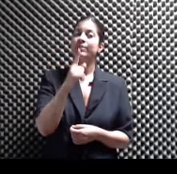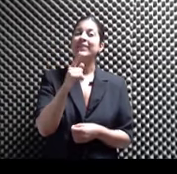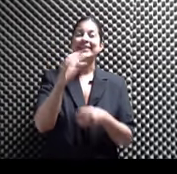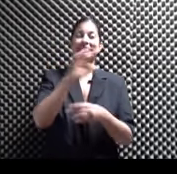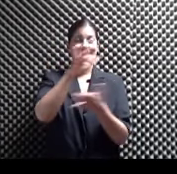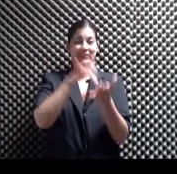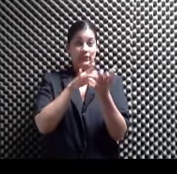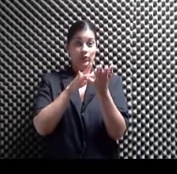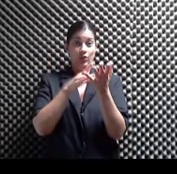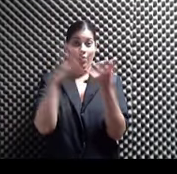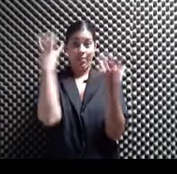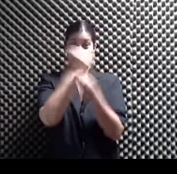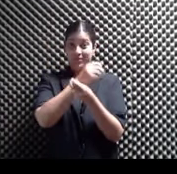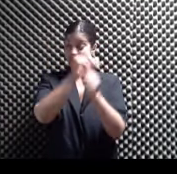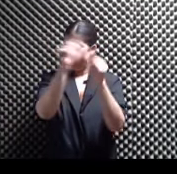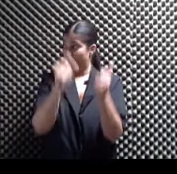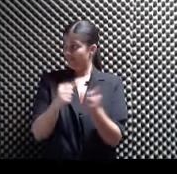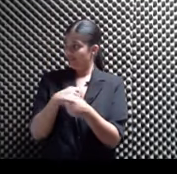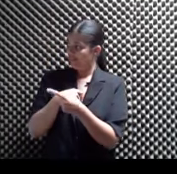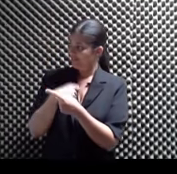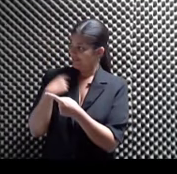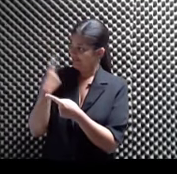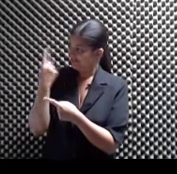Marichal del Centro de Bellas Artes de Santurce. Mira qué lejos. Y